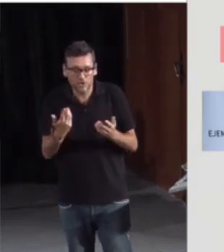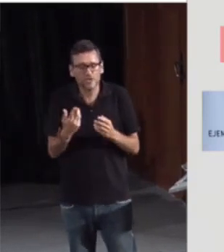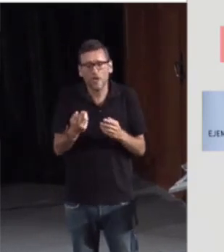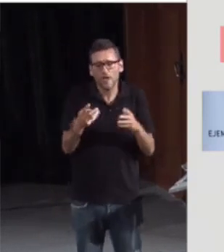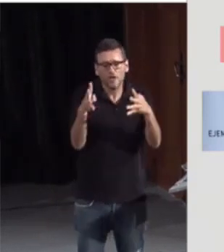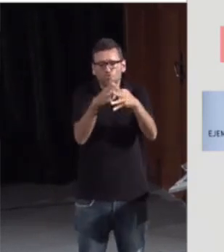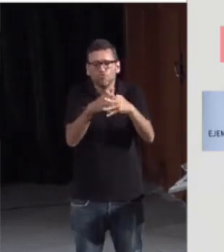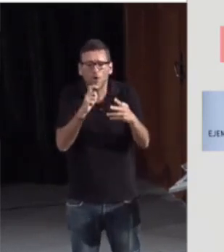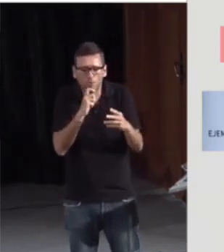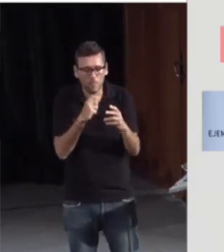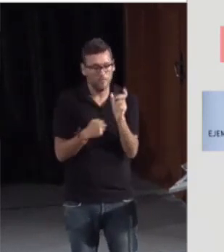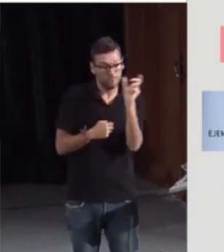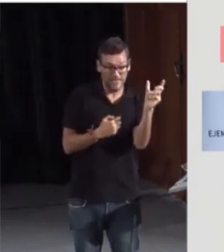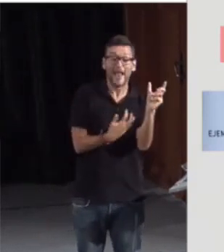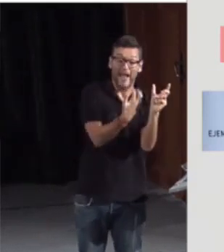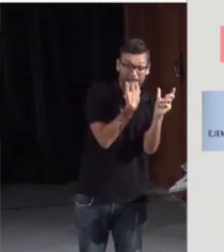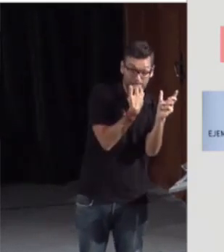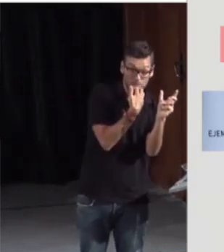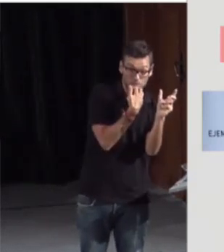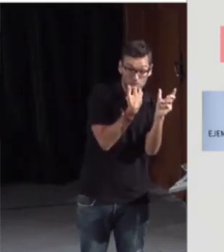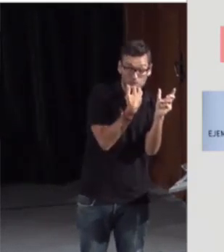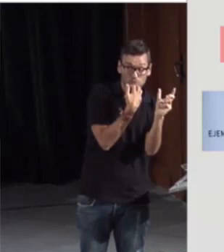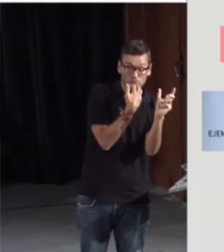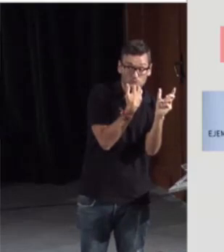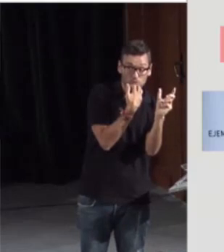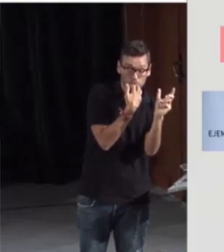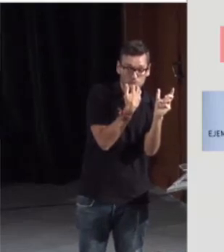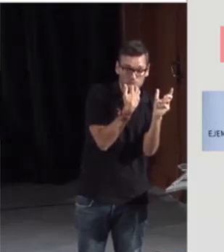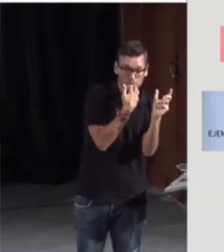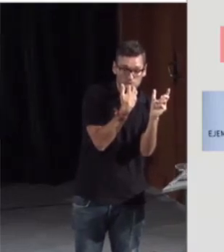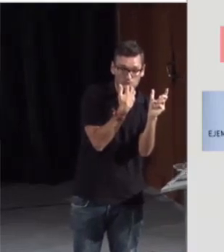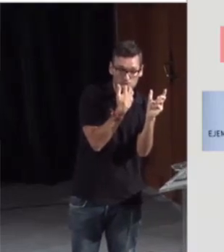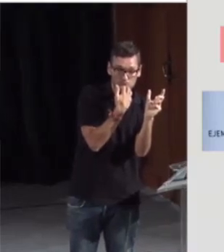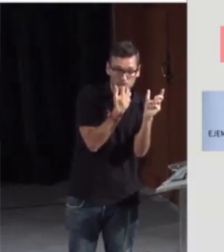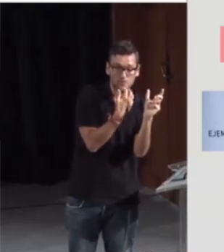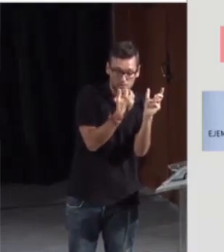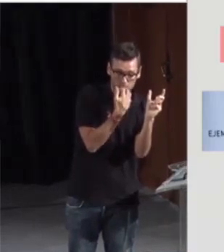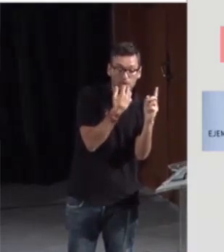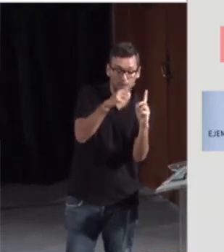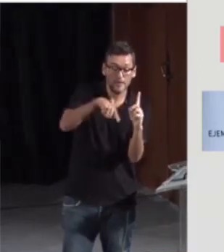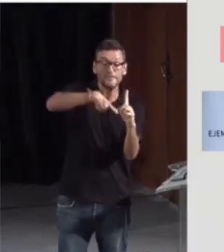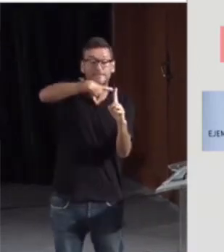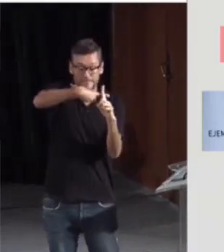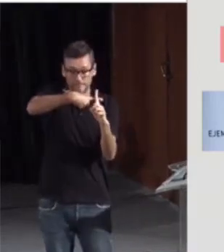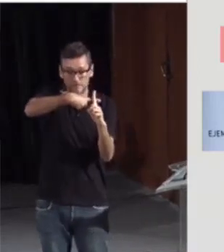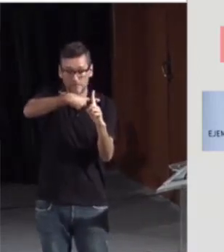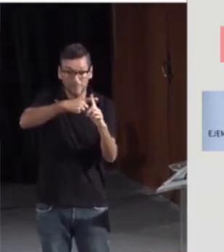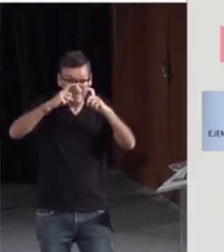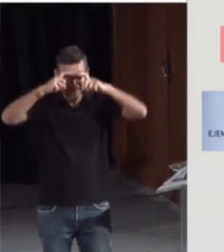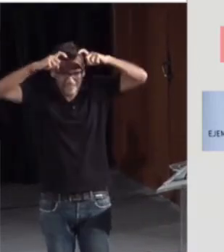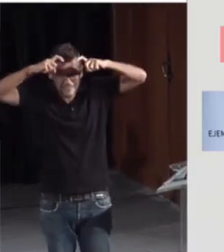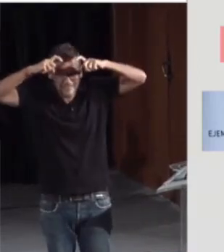o hipotéticas, en la que la estructura va colocada de manera que el primero es el conector